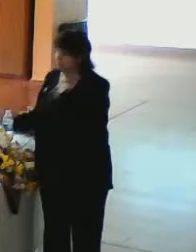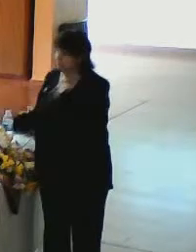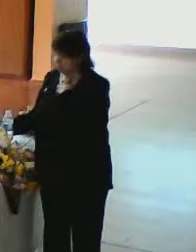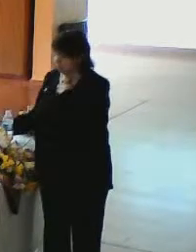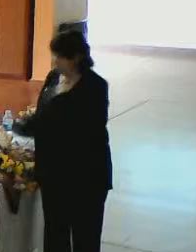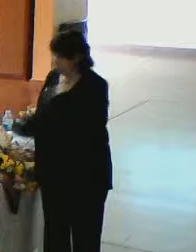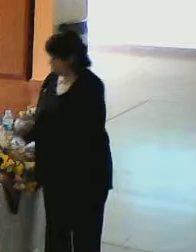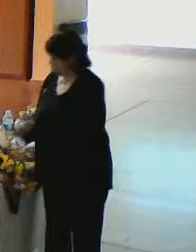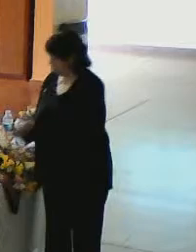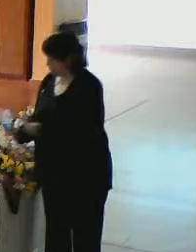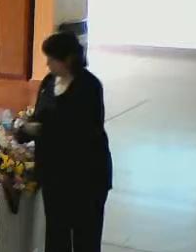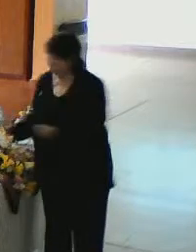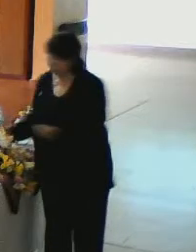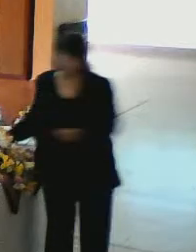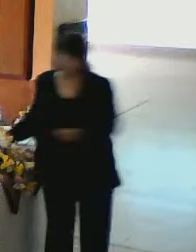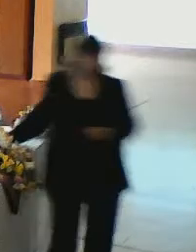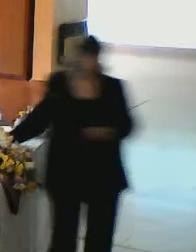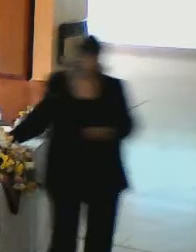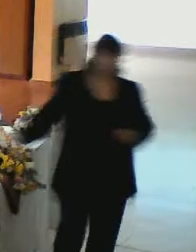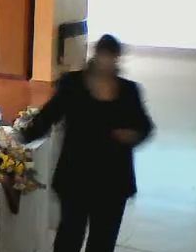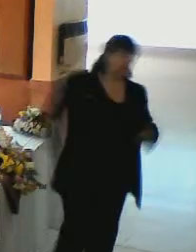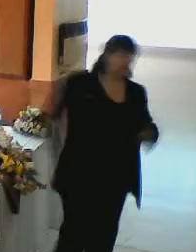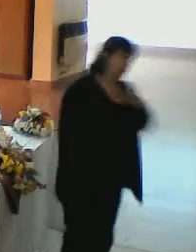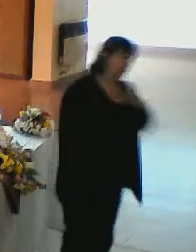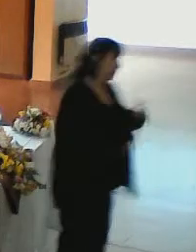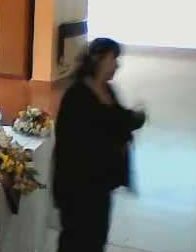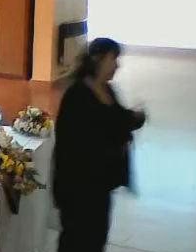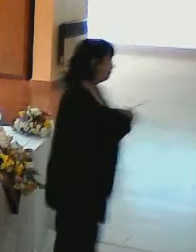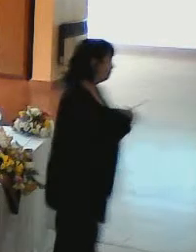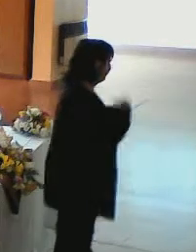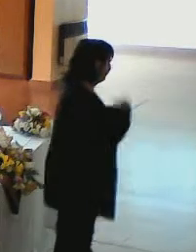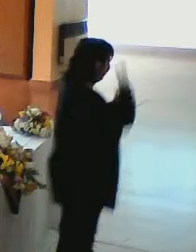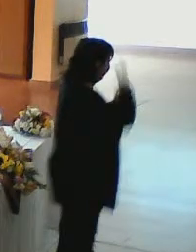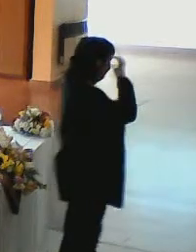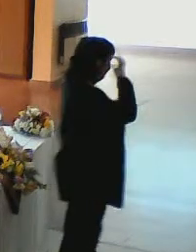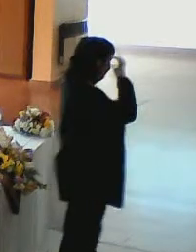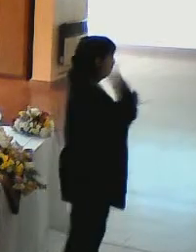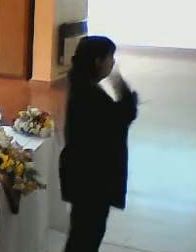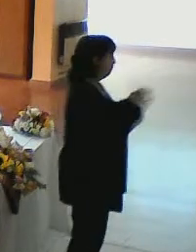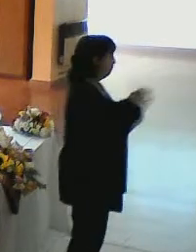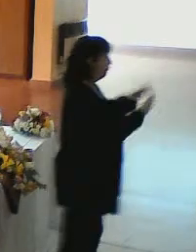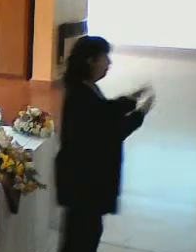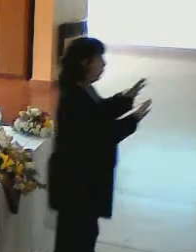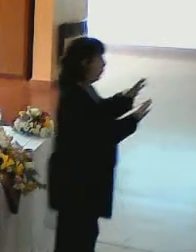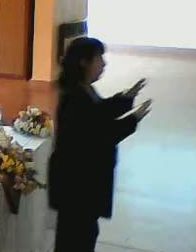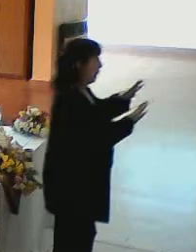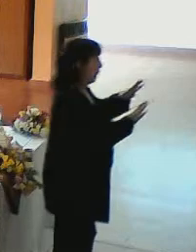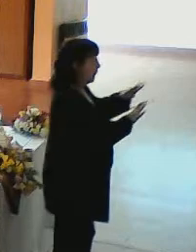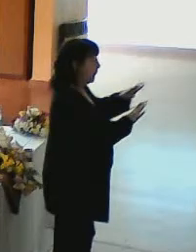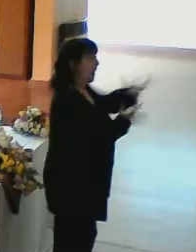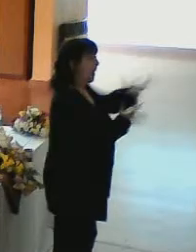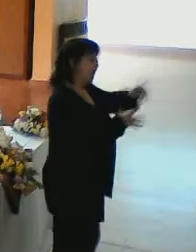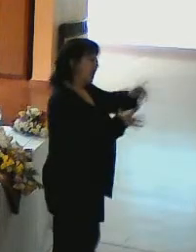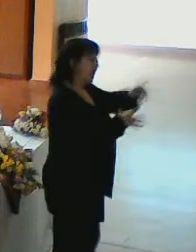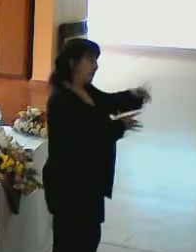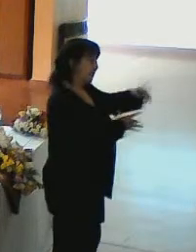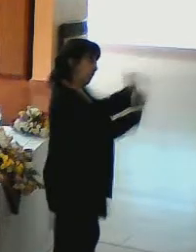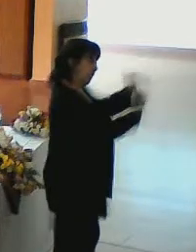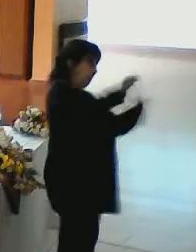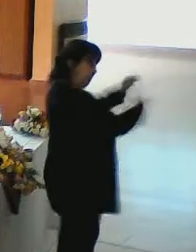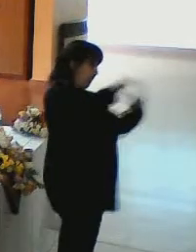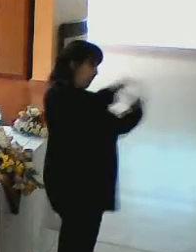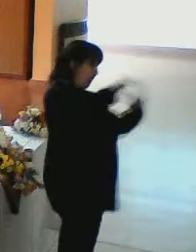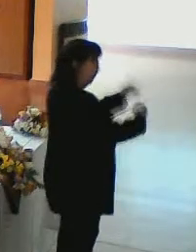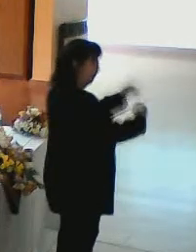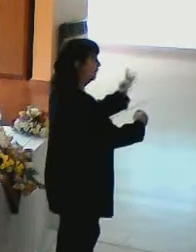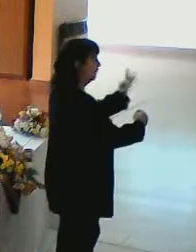cuarto, el logrado, pero nosotros hacemos una visión retrospectiva. Vemos los informes, si la madre trae un alto en el informe, nos